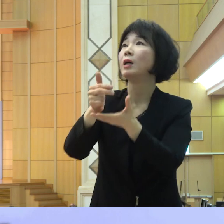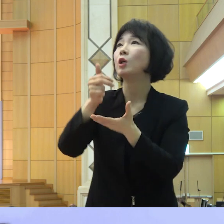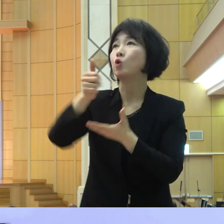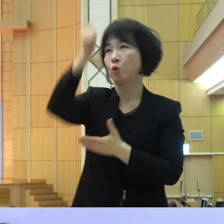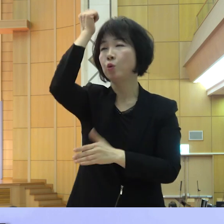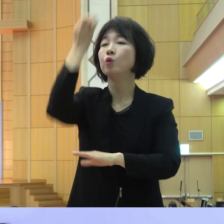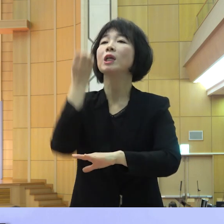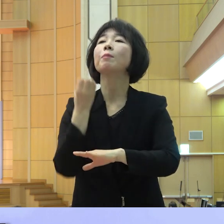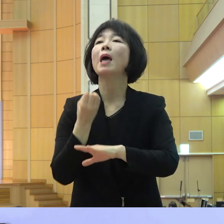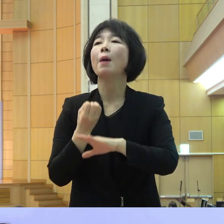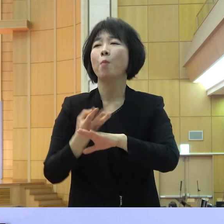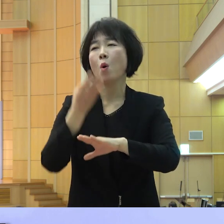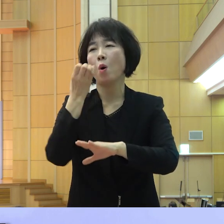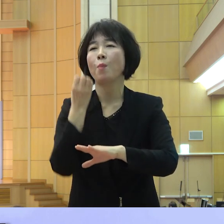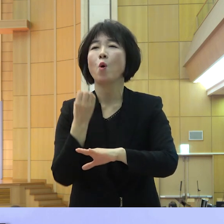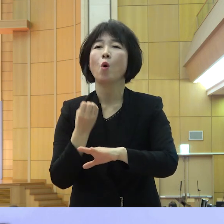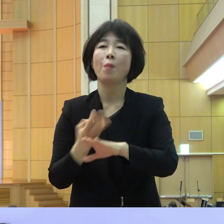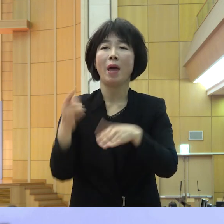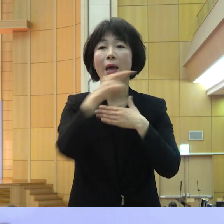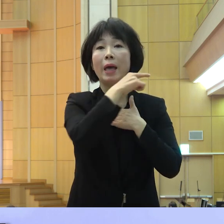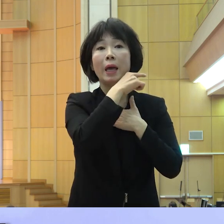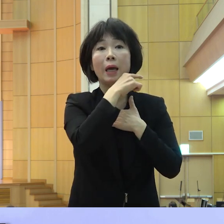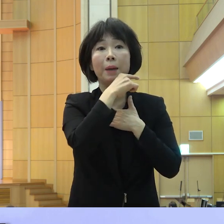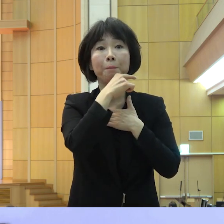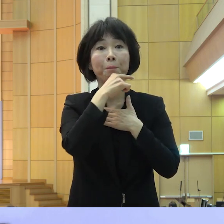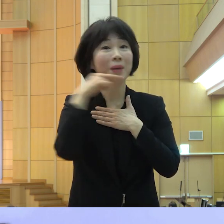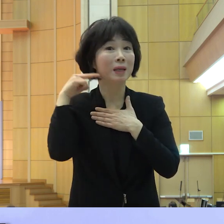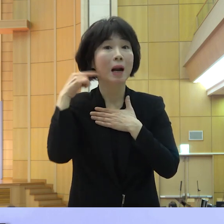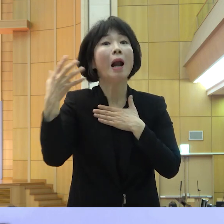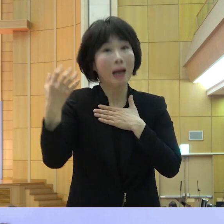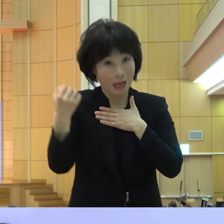이루셨네, 주님의